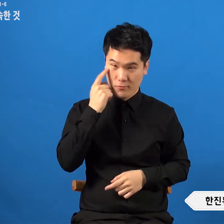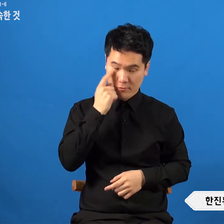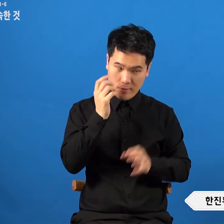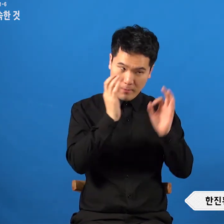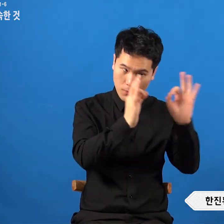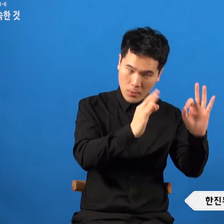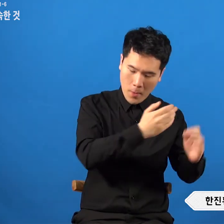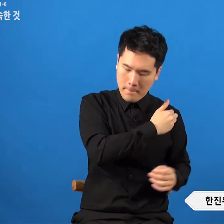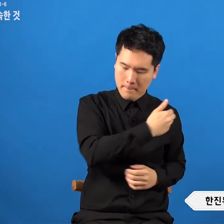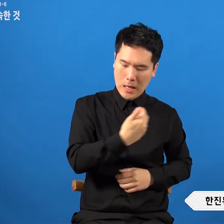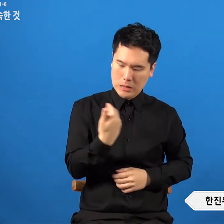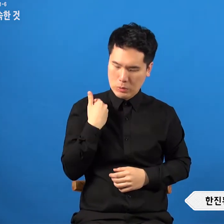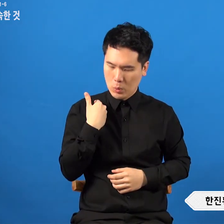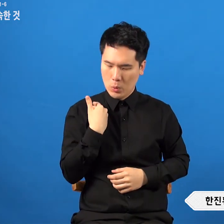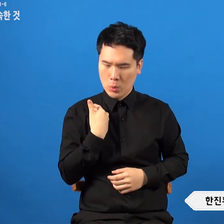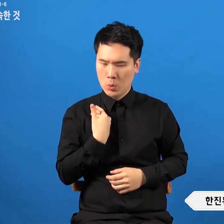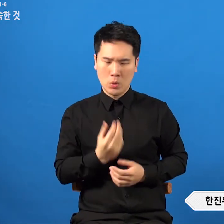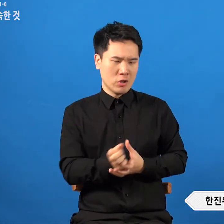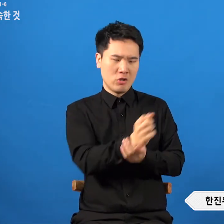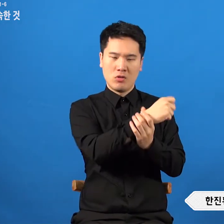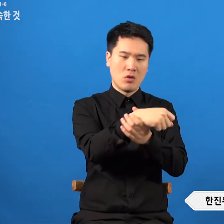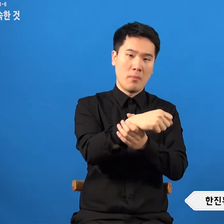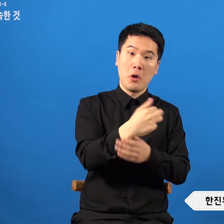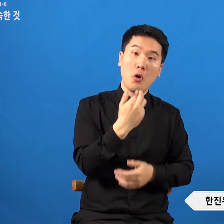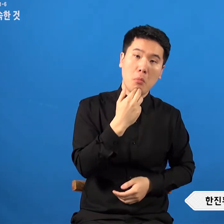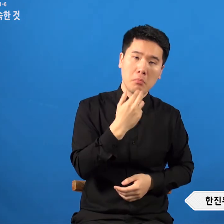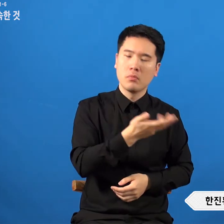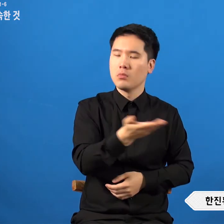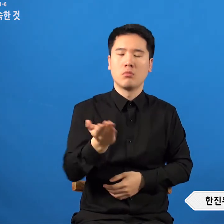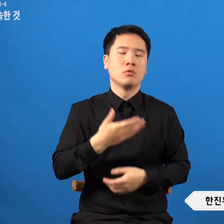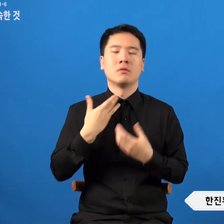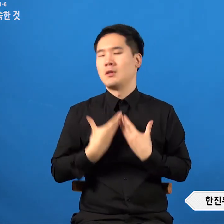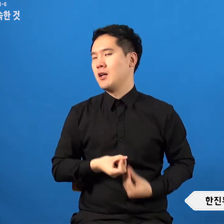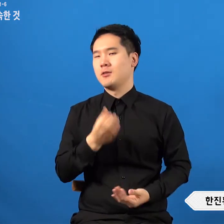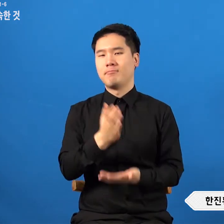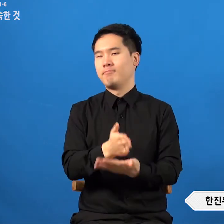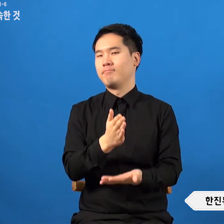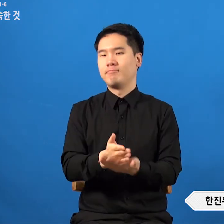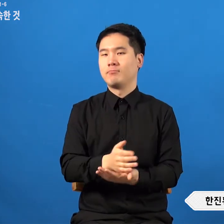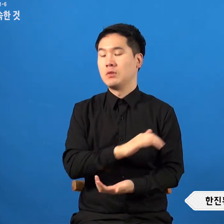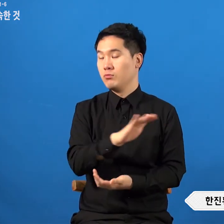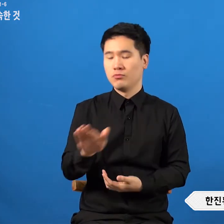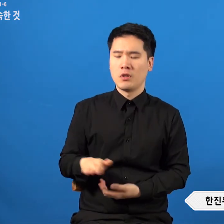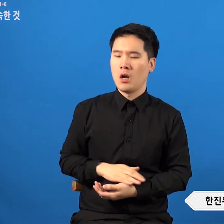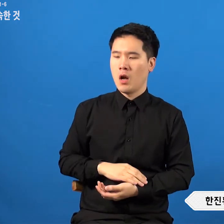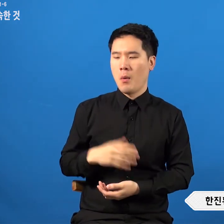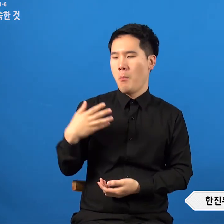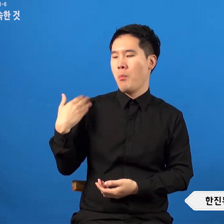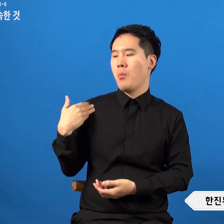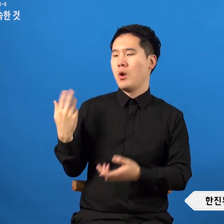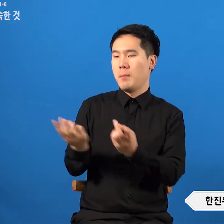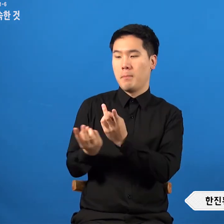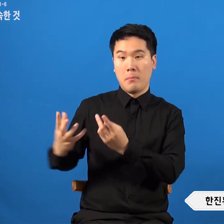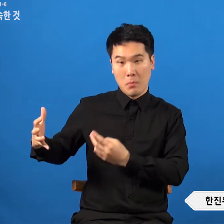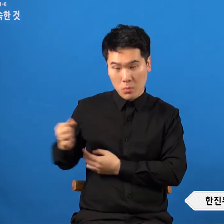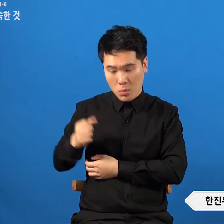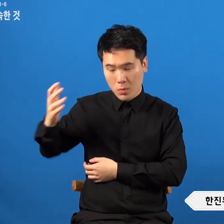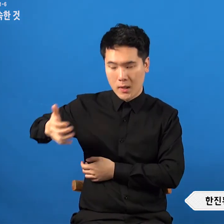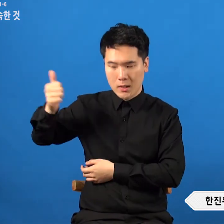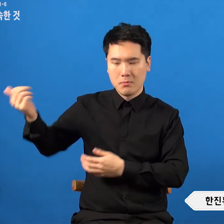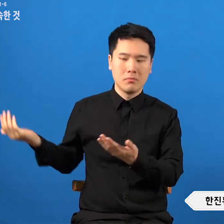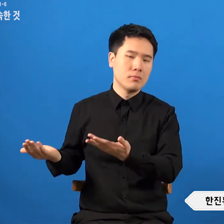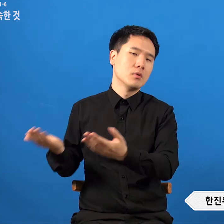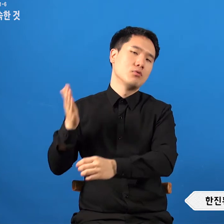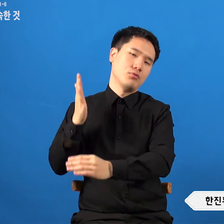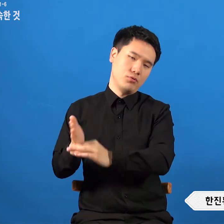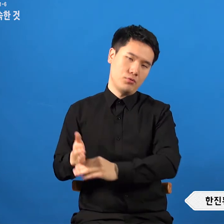내 눈에 만족할 만한 성과가 없다고 낙심하고 그러면 안 됩니다. 우리가 알지 못하는 방식으로 하나님